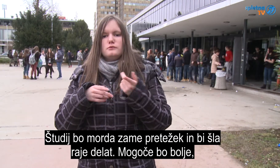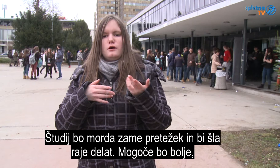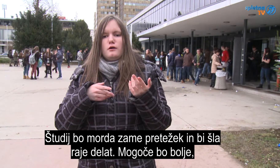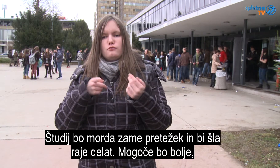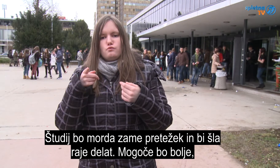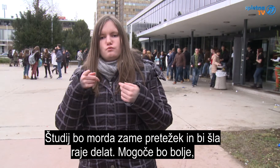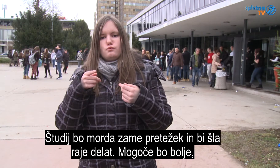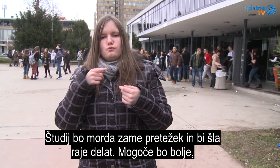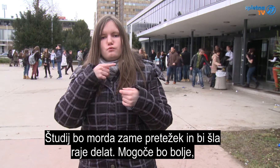razmislila,